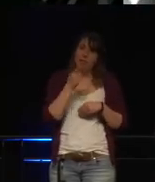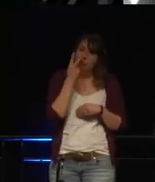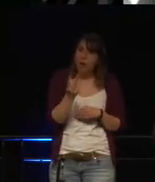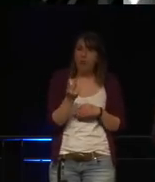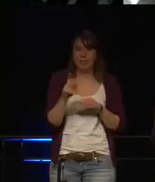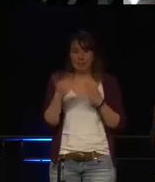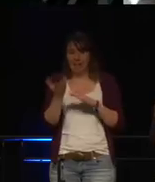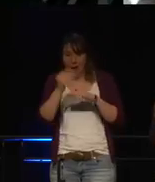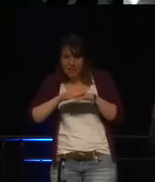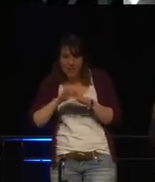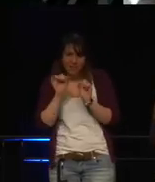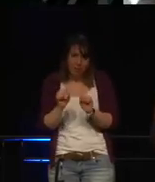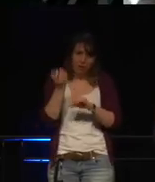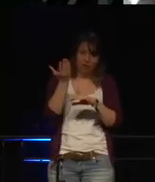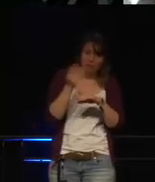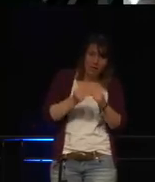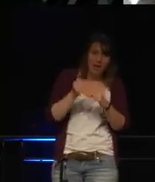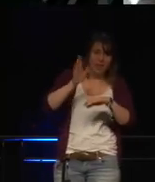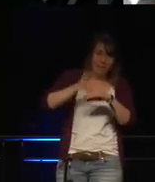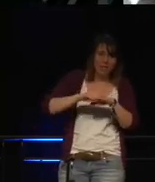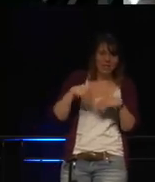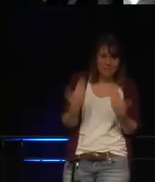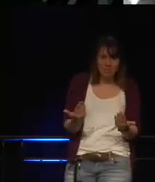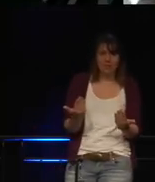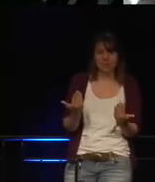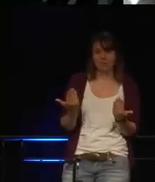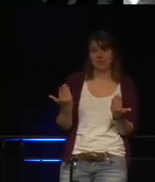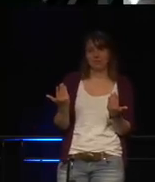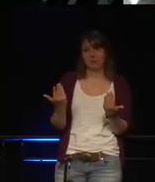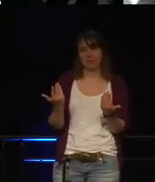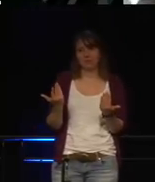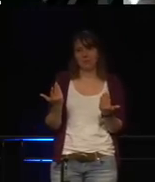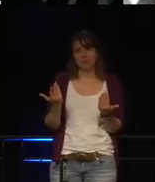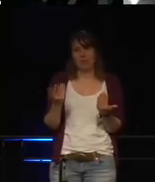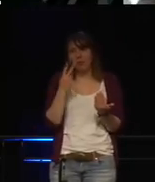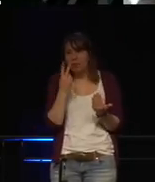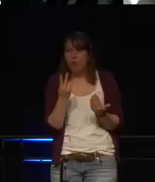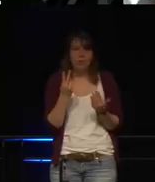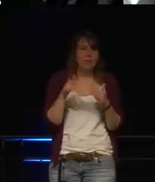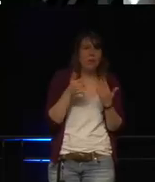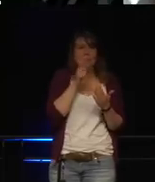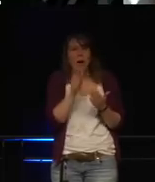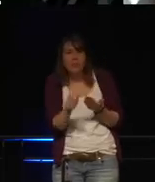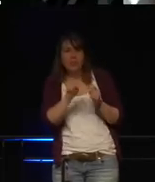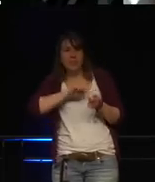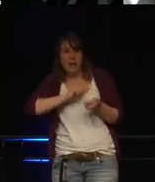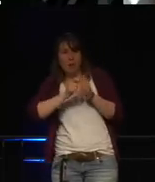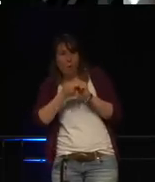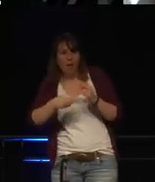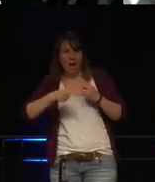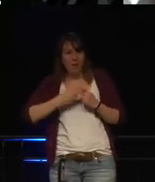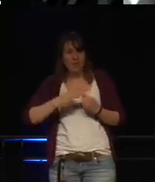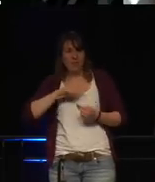también los productores? Pues obviamente en general las bases de la seguridad informática, o